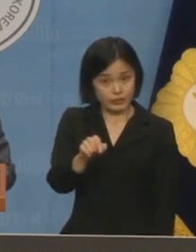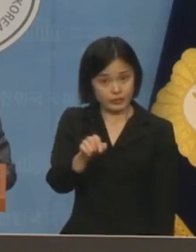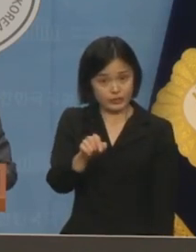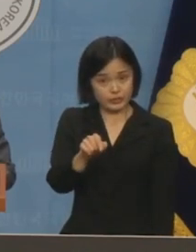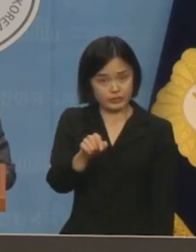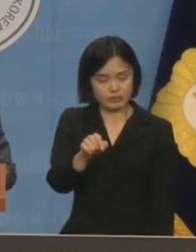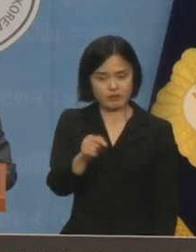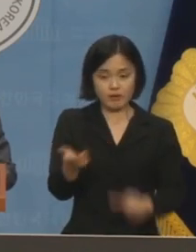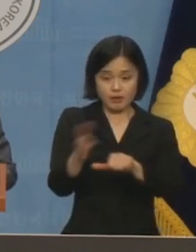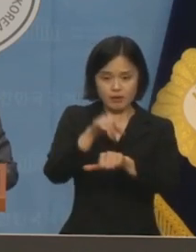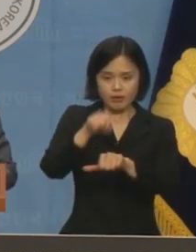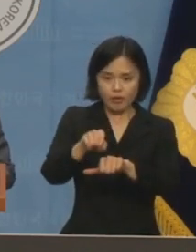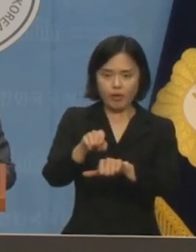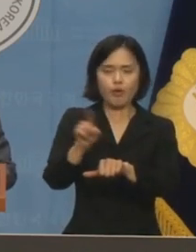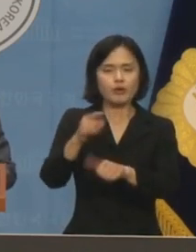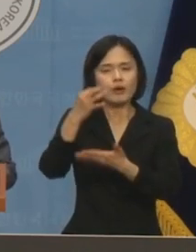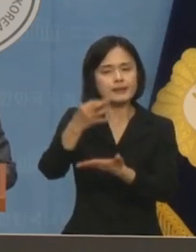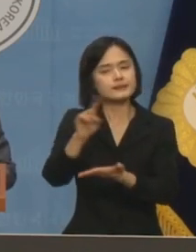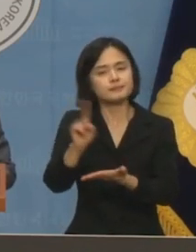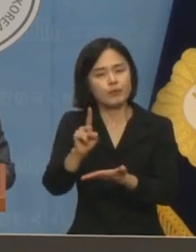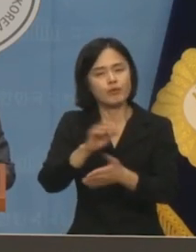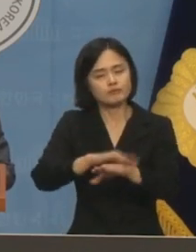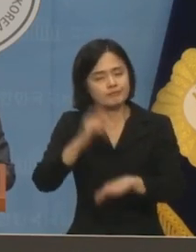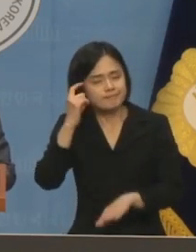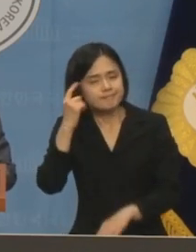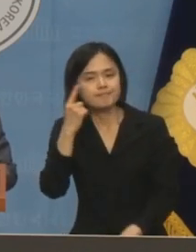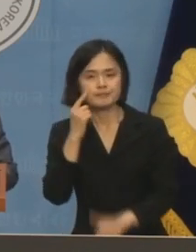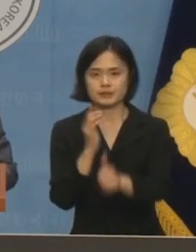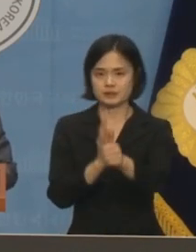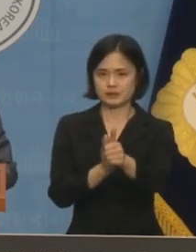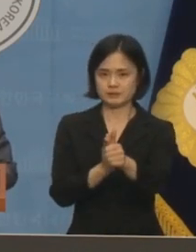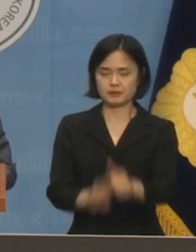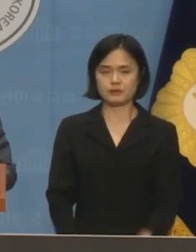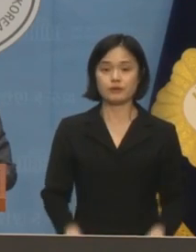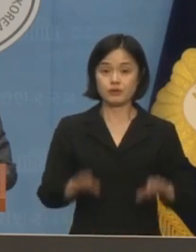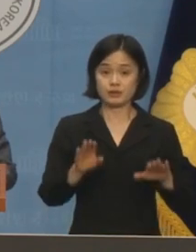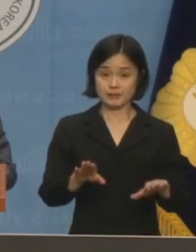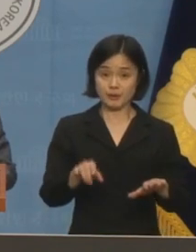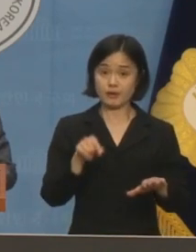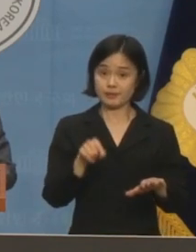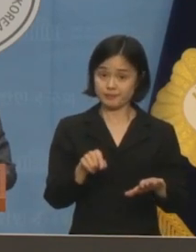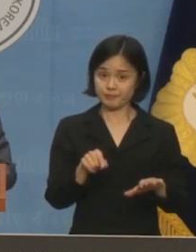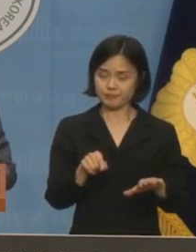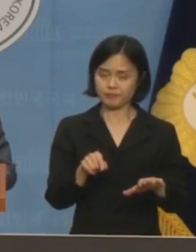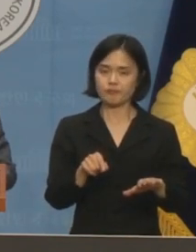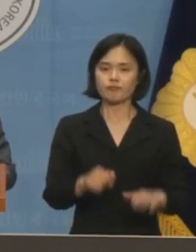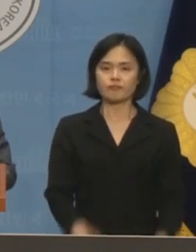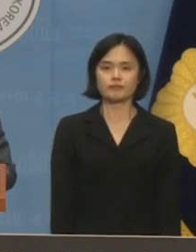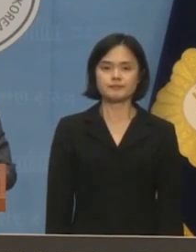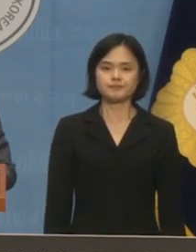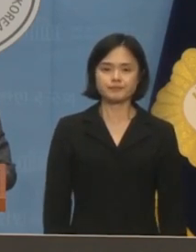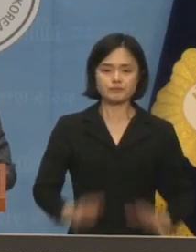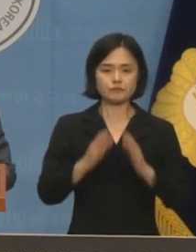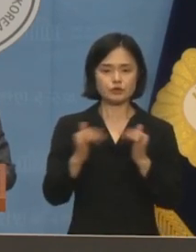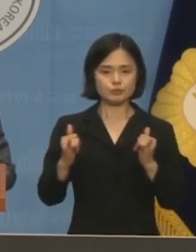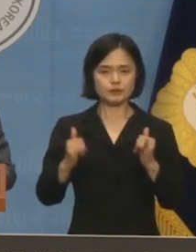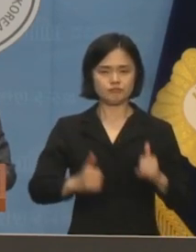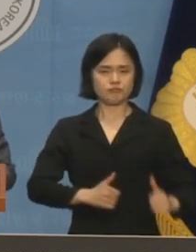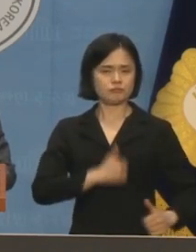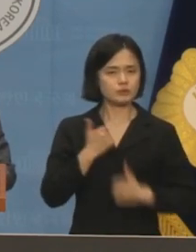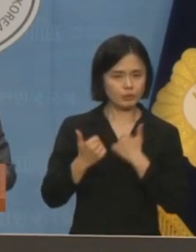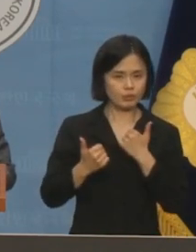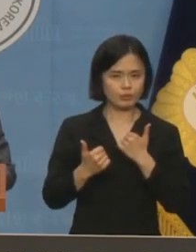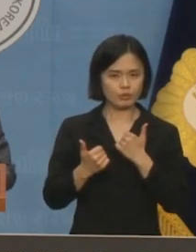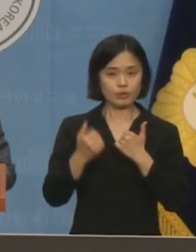있는지를 잘 유념해 주시고 새겨 주셔서 이번 사태가 우리 국민들이 분노하는 그리고